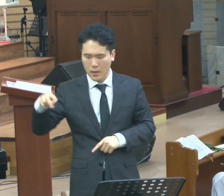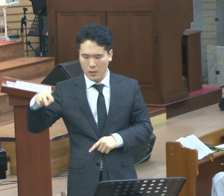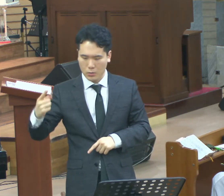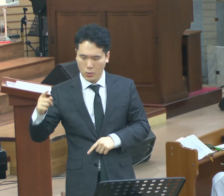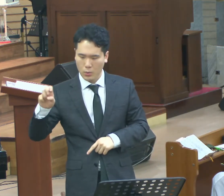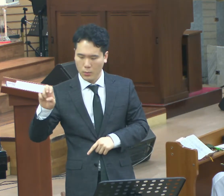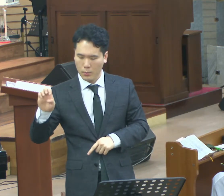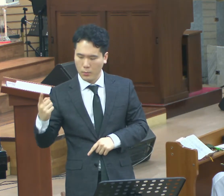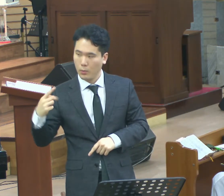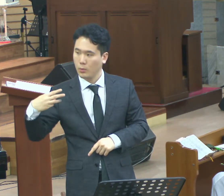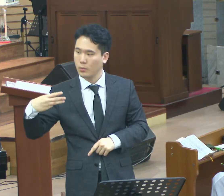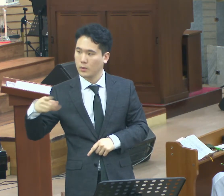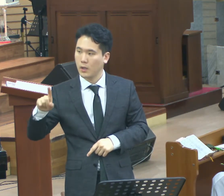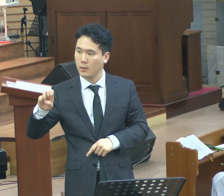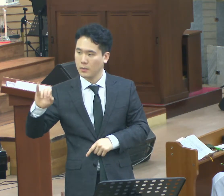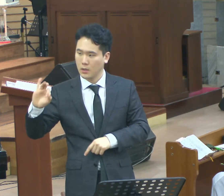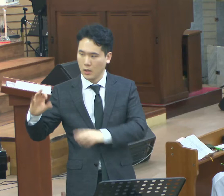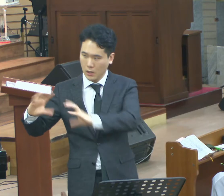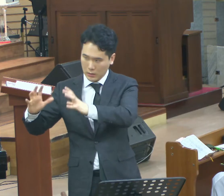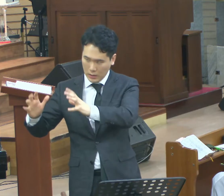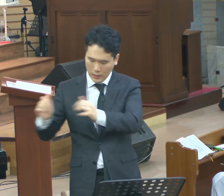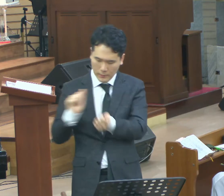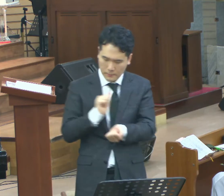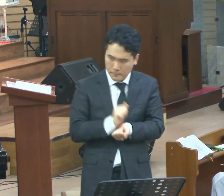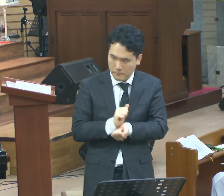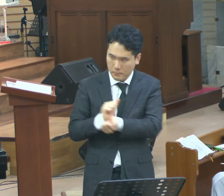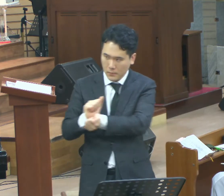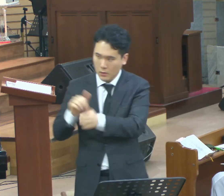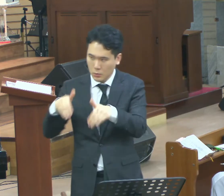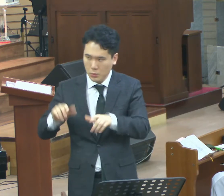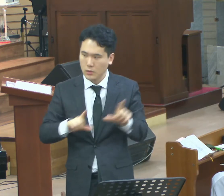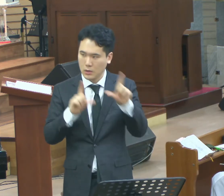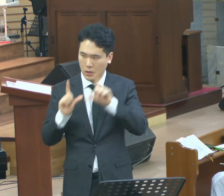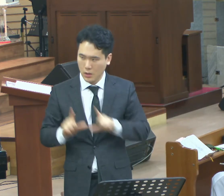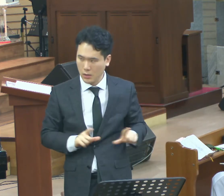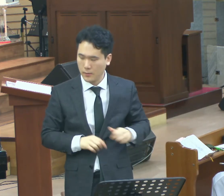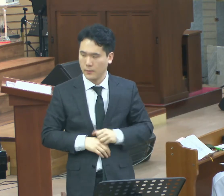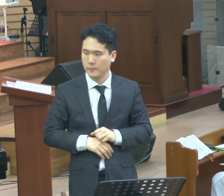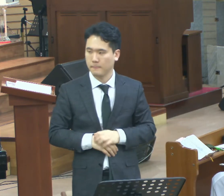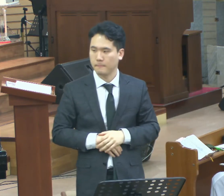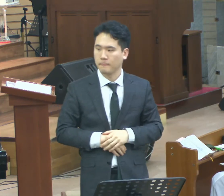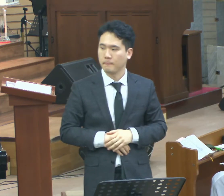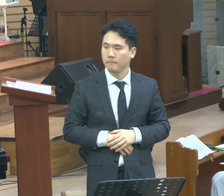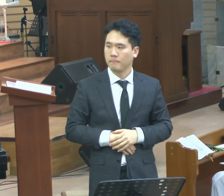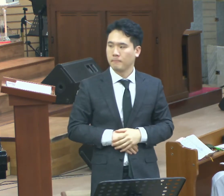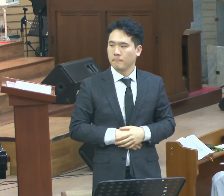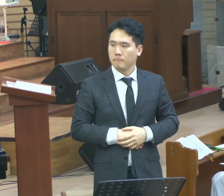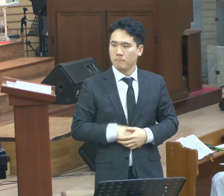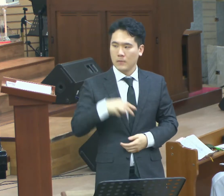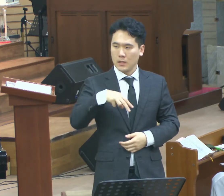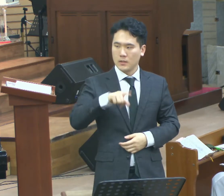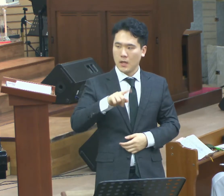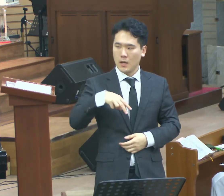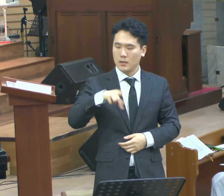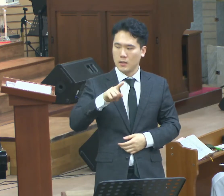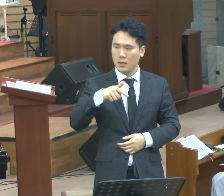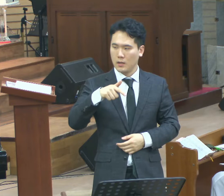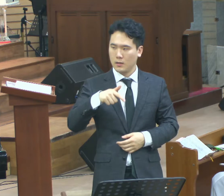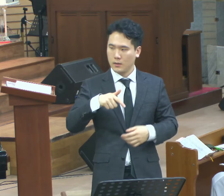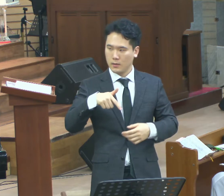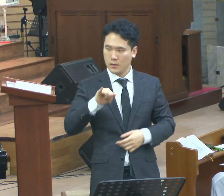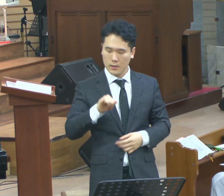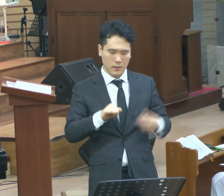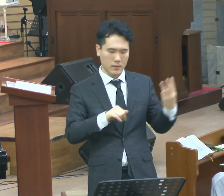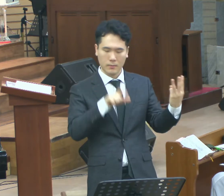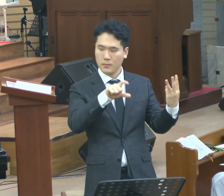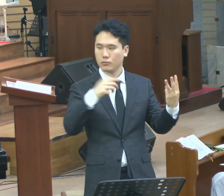누구를 구원자로 세울까 했는데 갈렙의 사위 온니엘을 세웠던 것이죠. 자, 사사기 3장 9절을 앞에 보시고